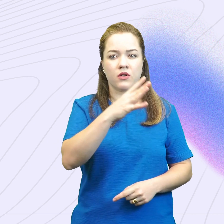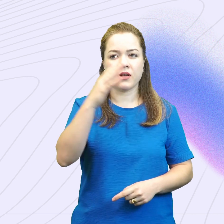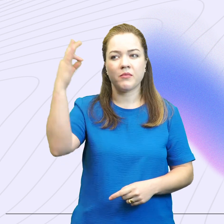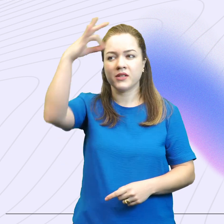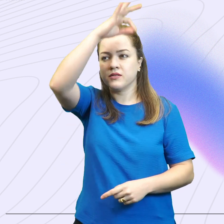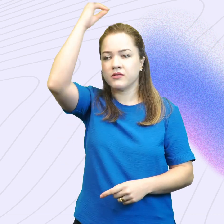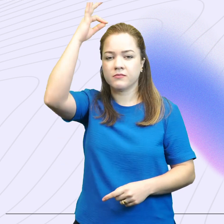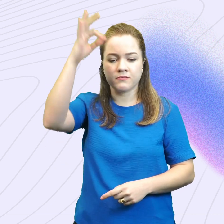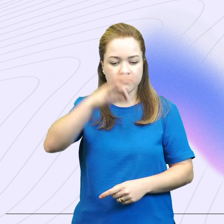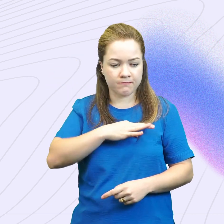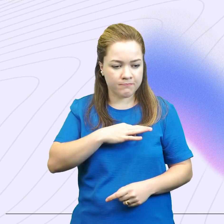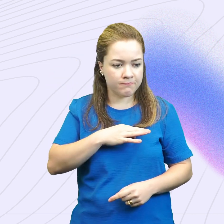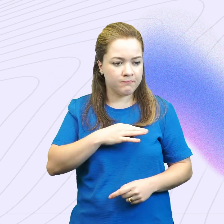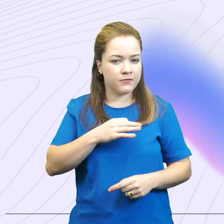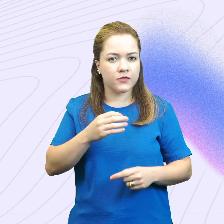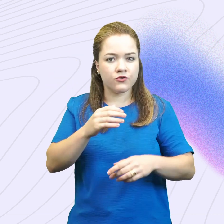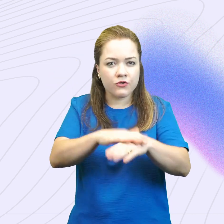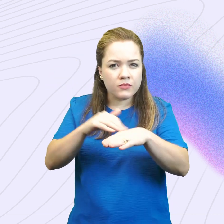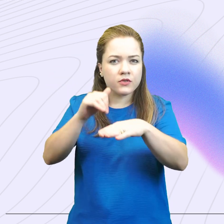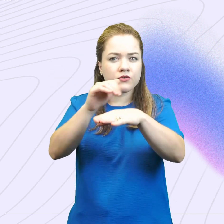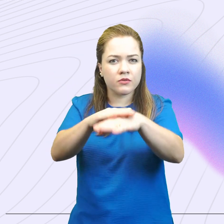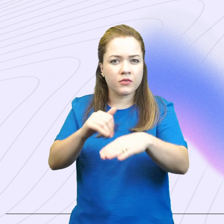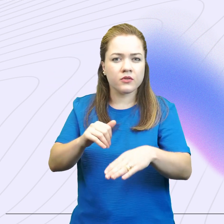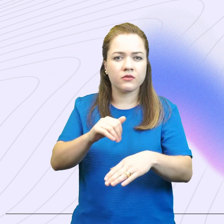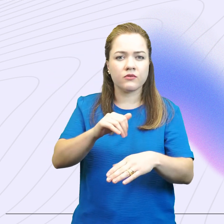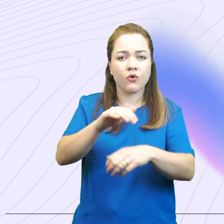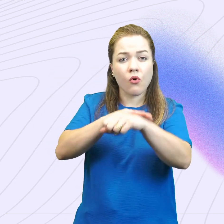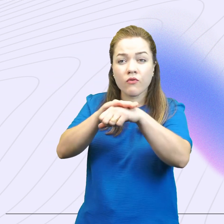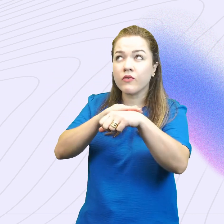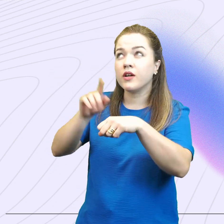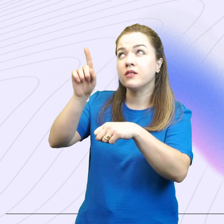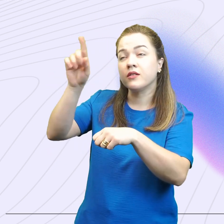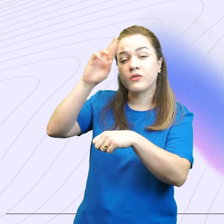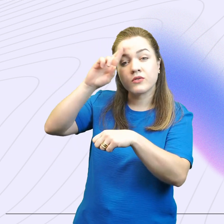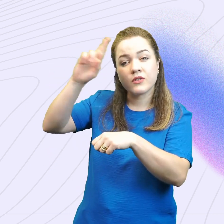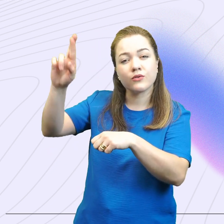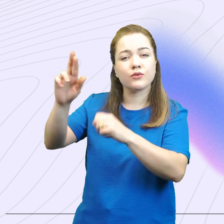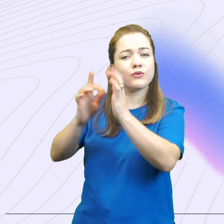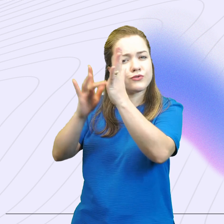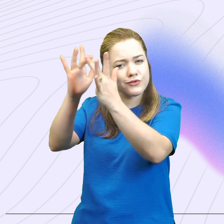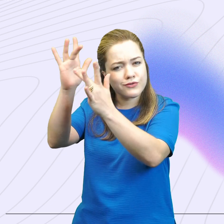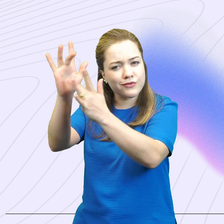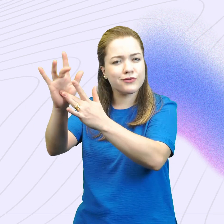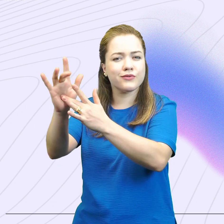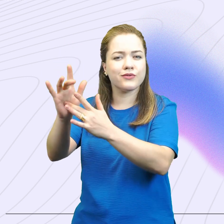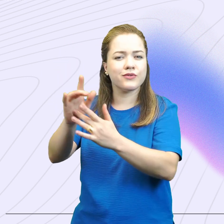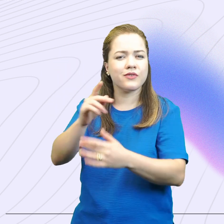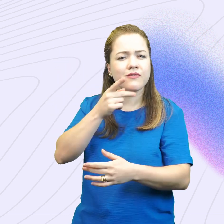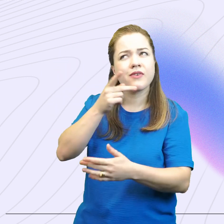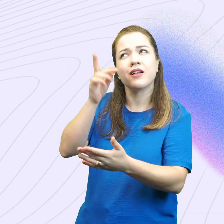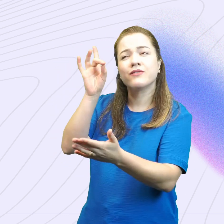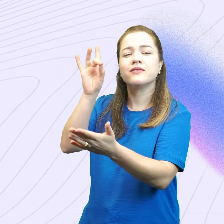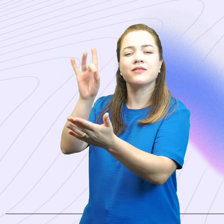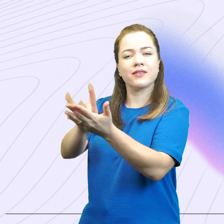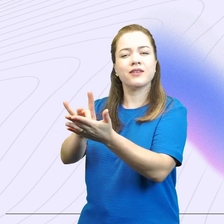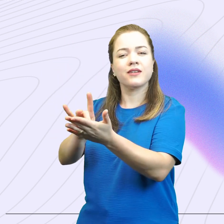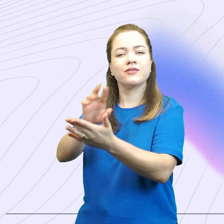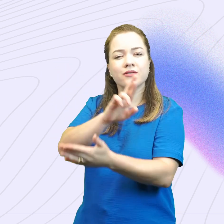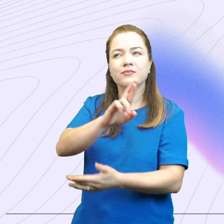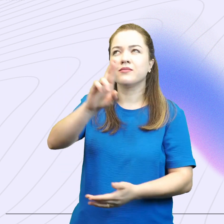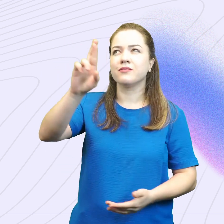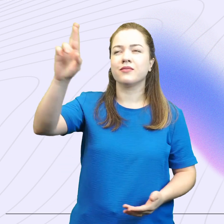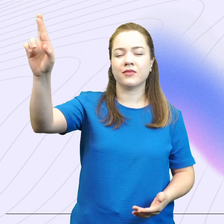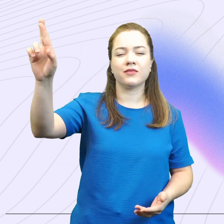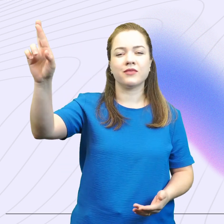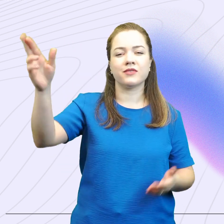Santo. Fale com o Senhor, fale com Jesus, fale de verdade o que você quer dar de resposta para Ele